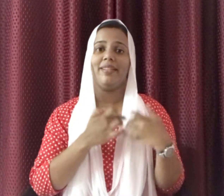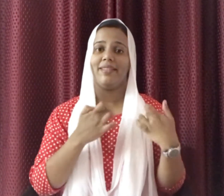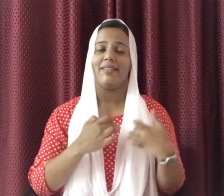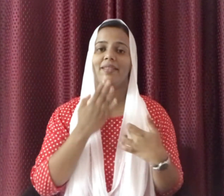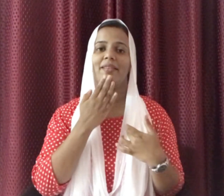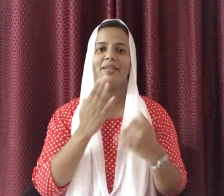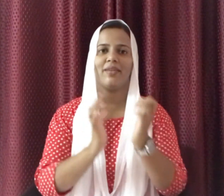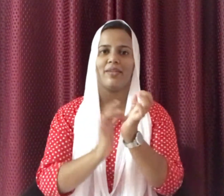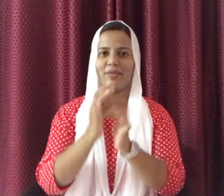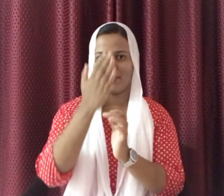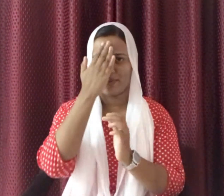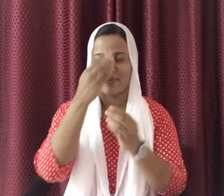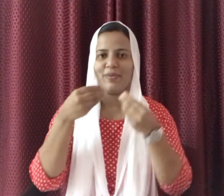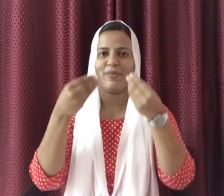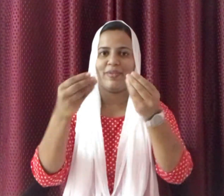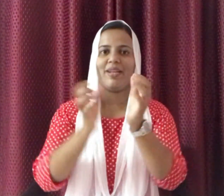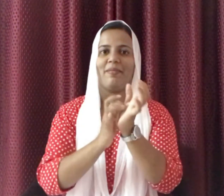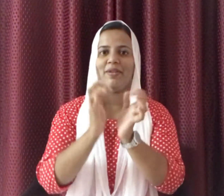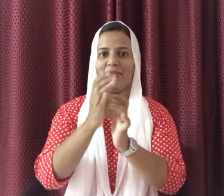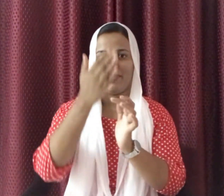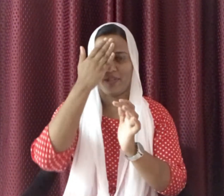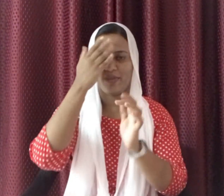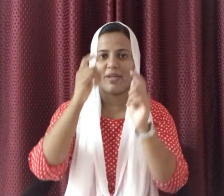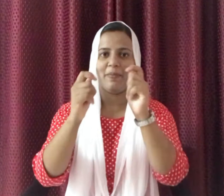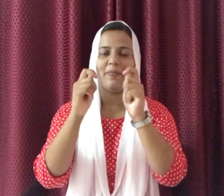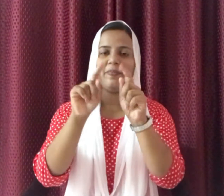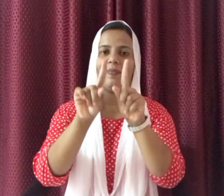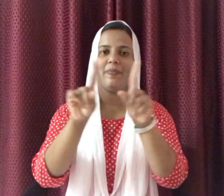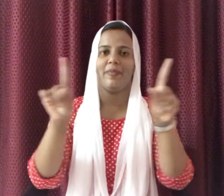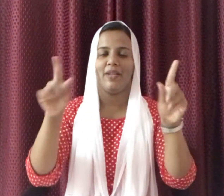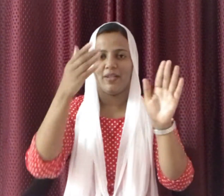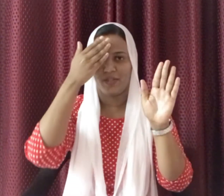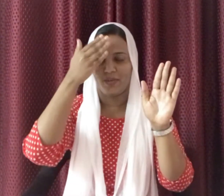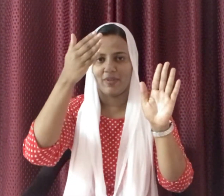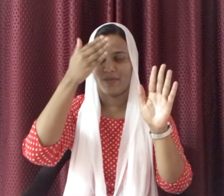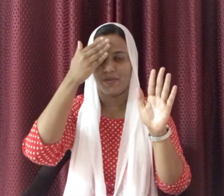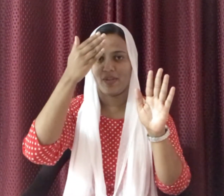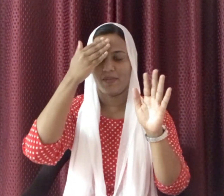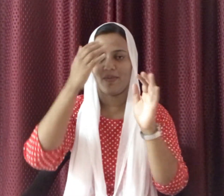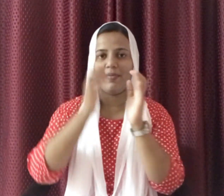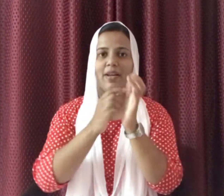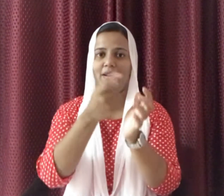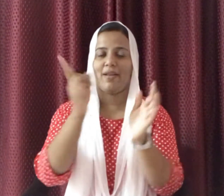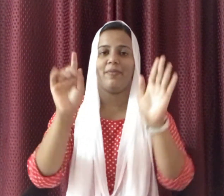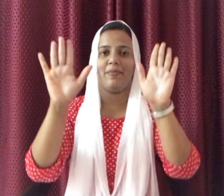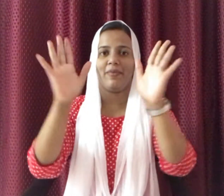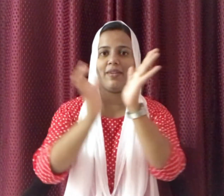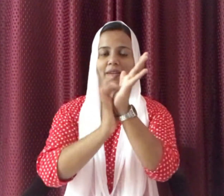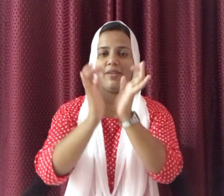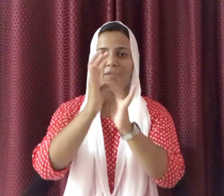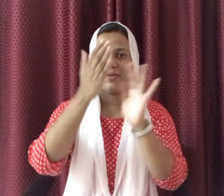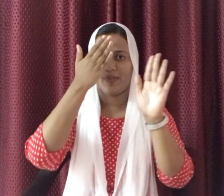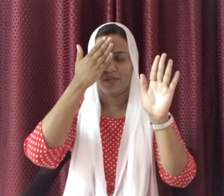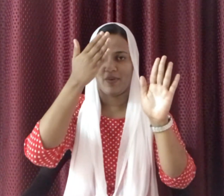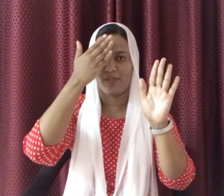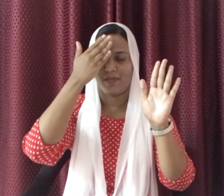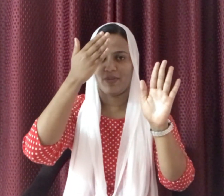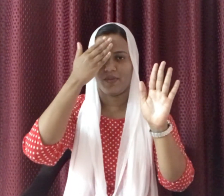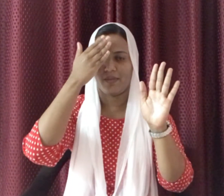നമ്മുടെ പിതാവിന് സ്തോത്രം ചെയ്യാം. ഹല്ലേലൂയ, സ്തോത്രം, ഹല്ലേലൂയ, സ്തോത്രം, ഹല്ലേലൂയ, സ്തോത്രം. കരങ്ങളെ ഉയർത്തിയ കർത്താവിന് സ്തോത്രം പറഞ്ഞാണ്ട്. സ്തോത്രം,